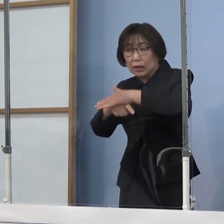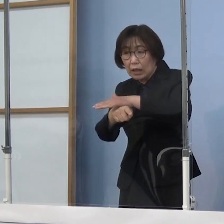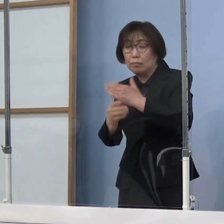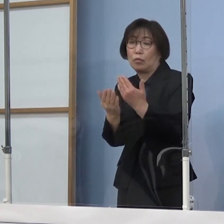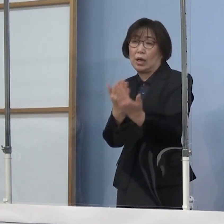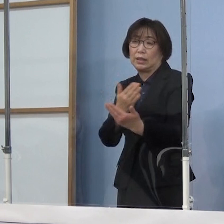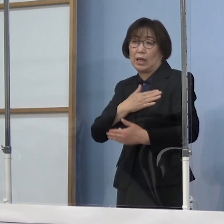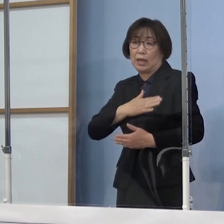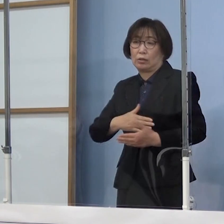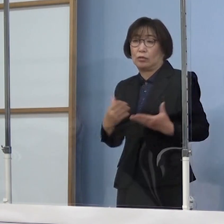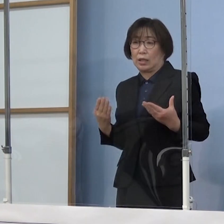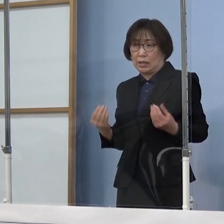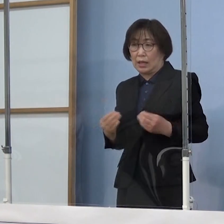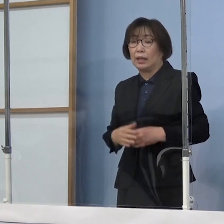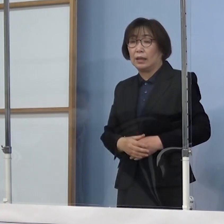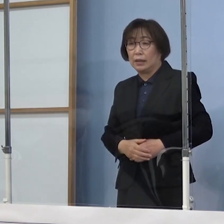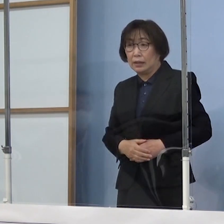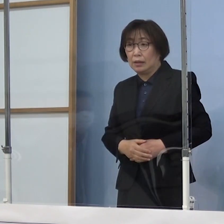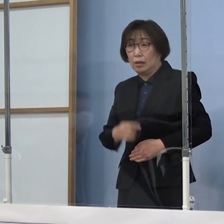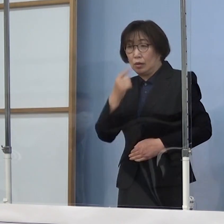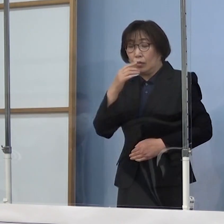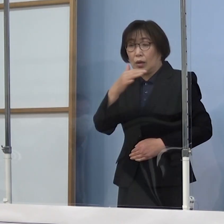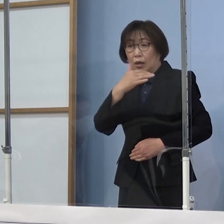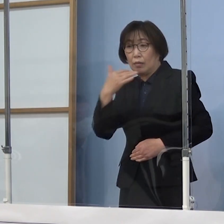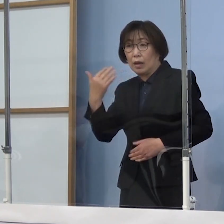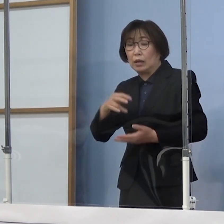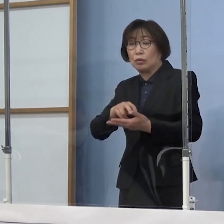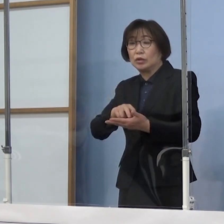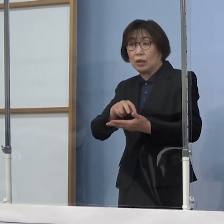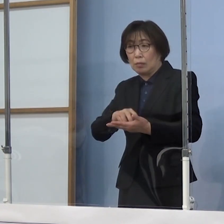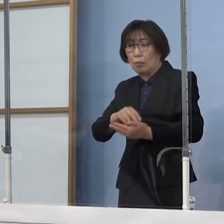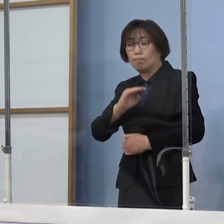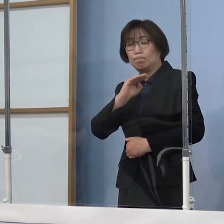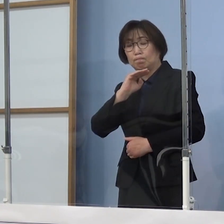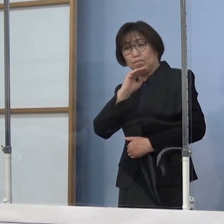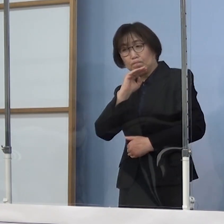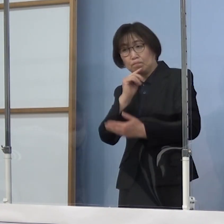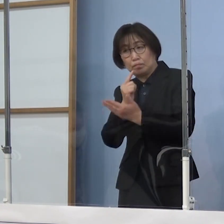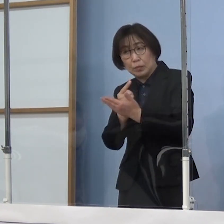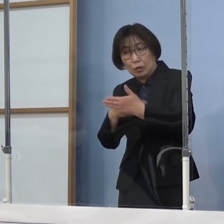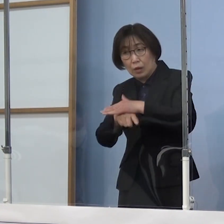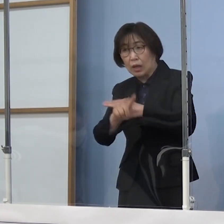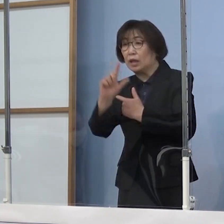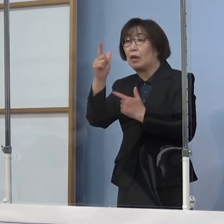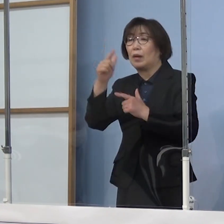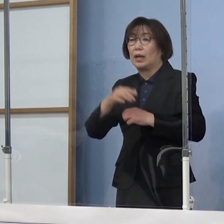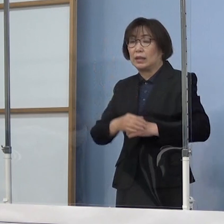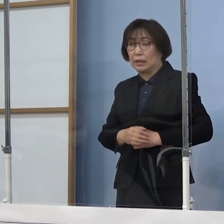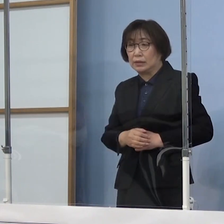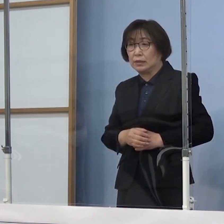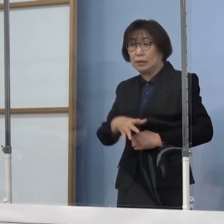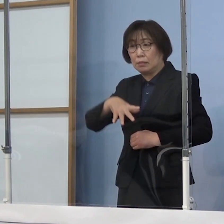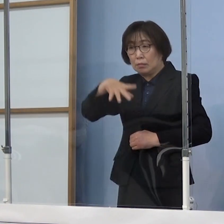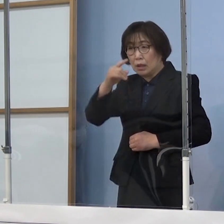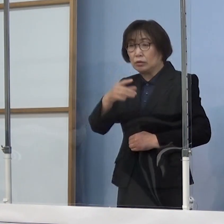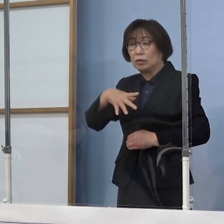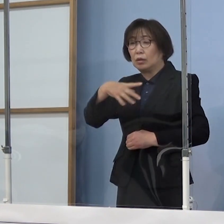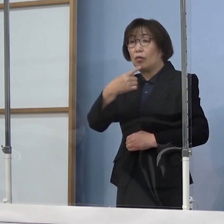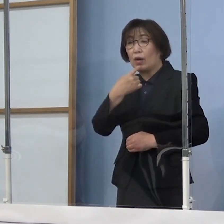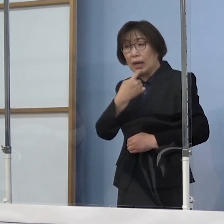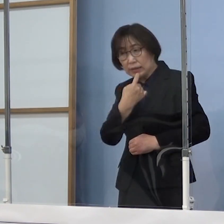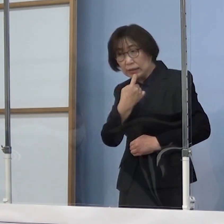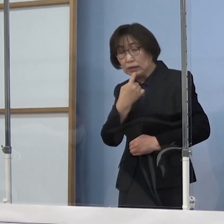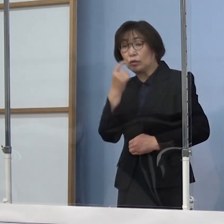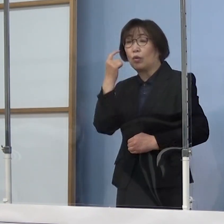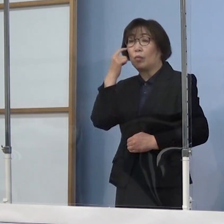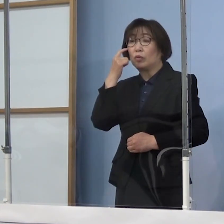ります。まあ、こうした中で我々としても手をこまねいていたわけではなく、まずはおかしいと思いましたので、4